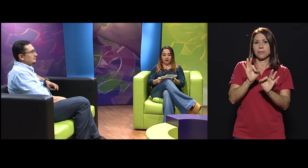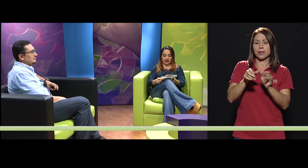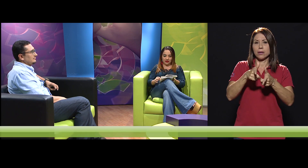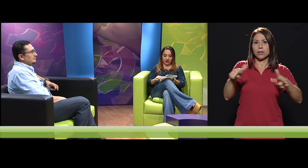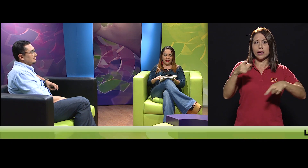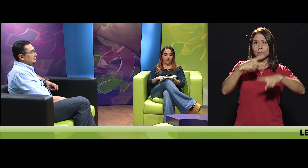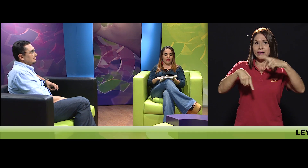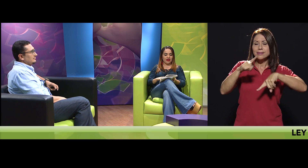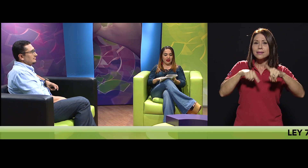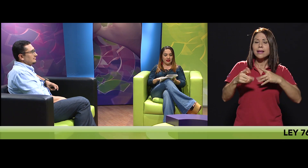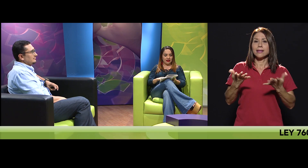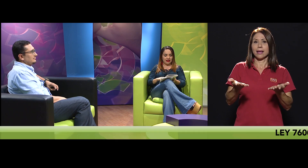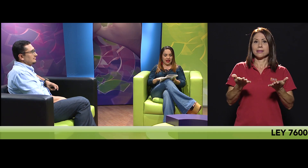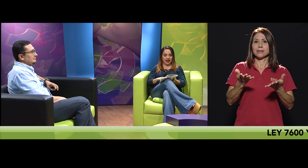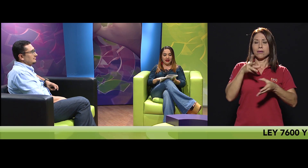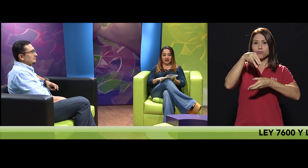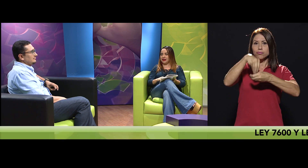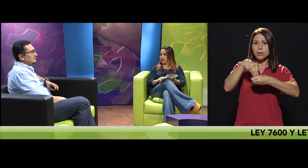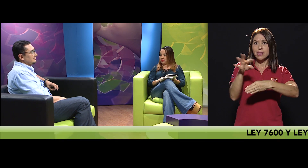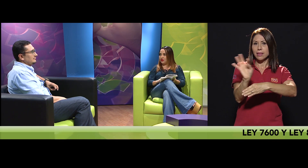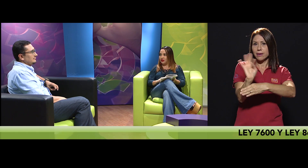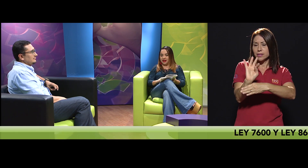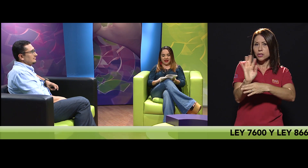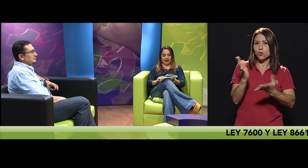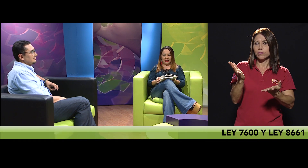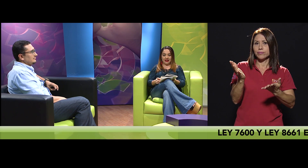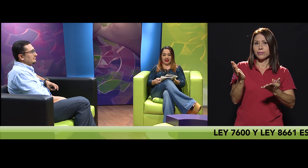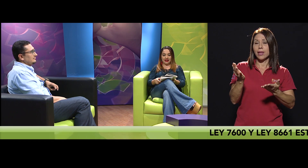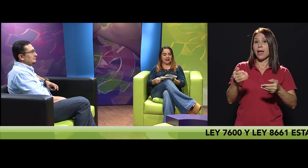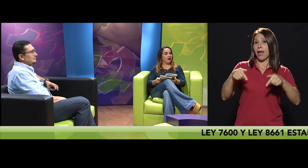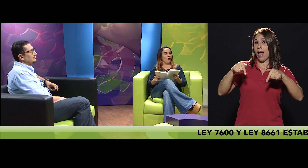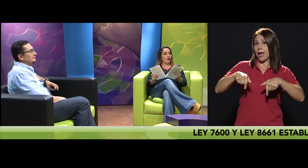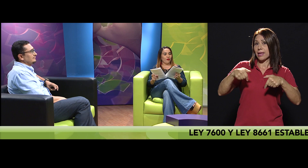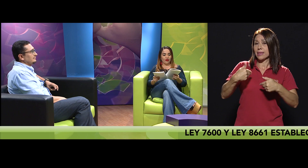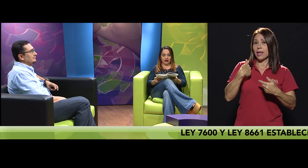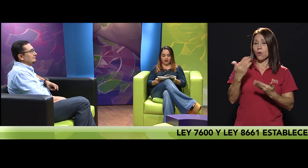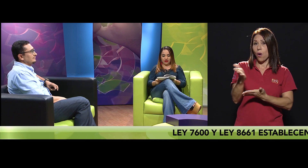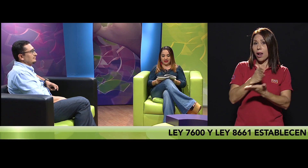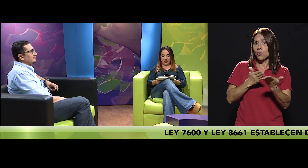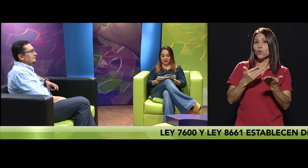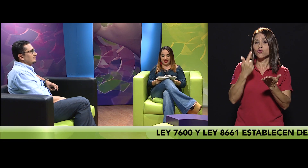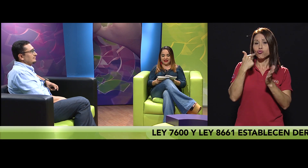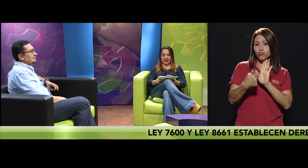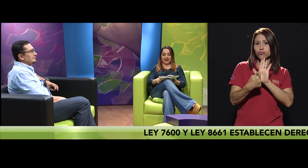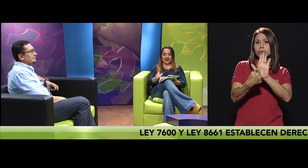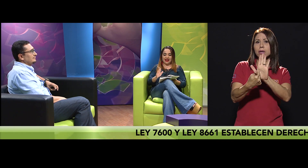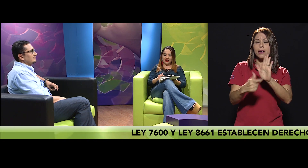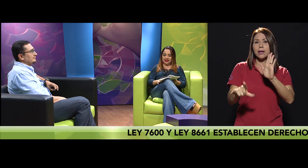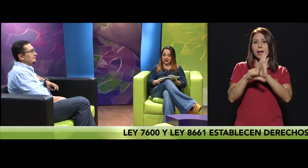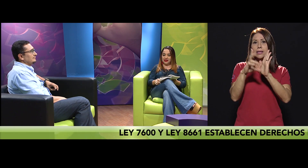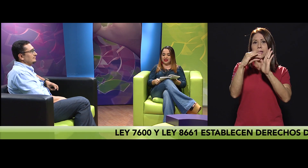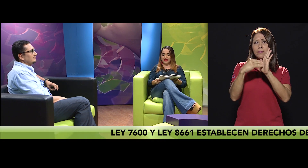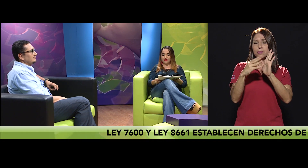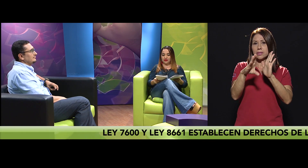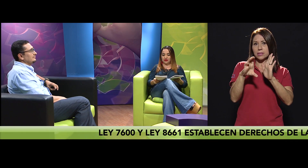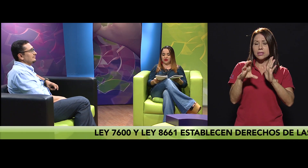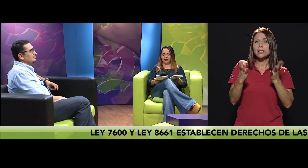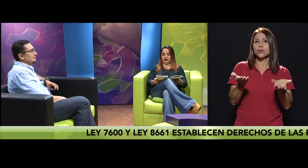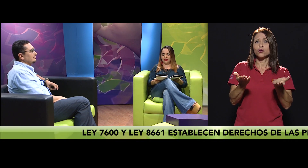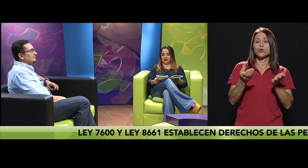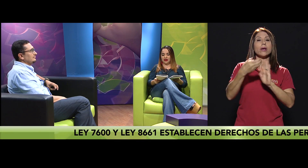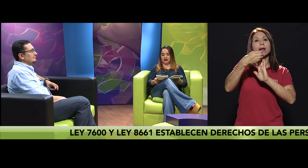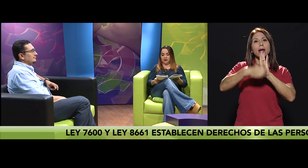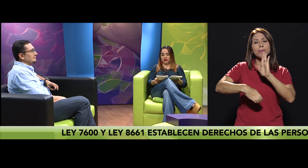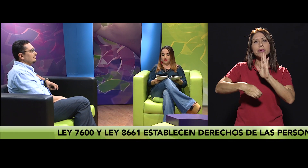tener interpretación en lengua de señas en la televisión. Aquí tengo algunos ejemplares de la ley 7600, que